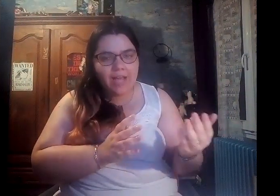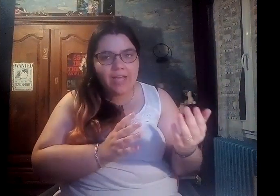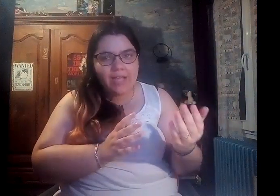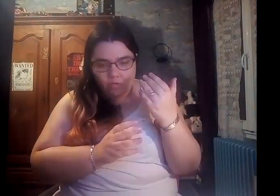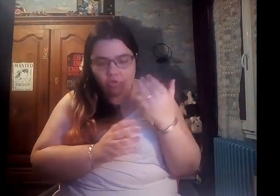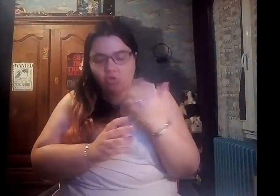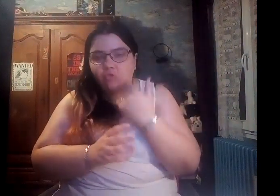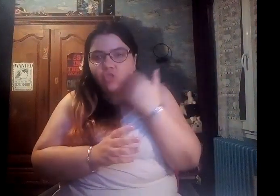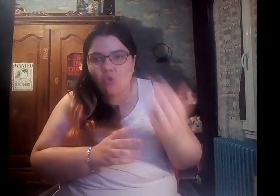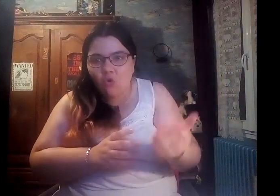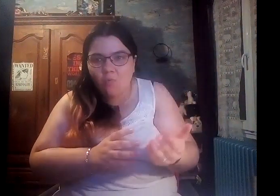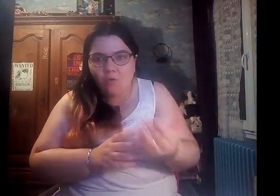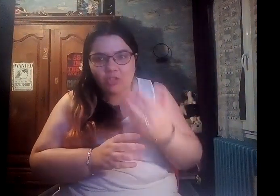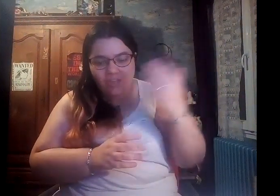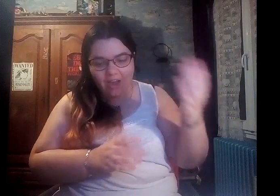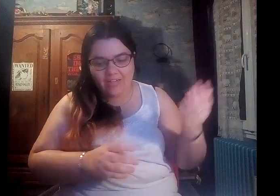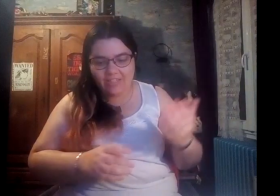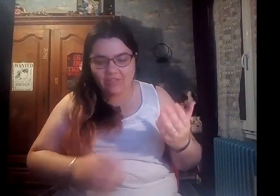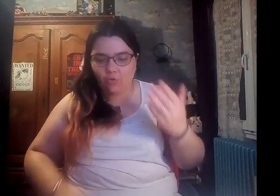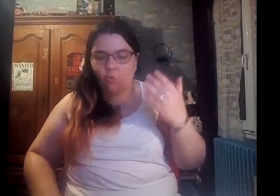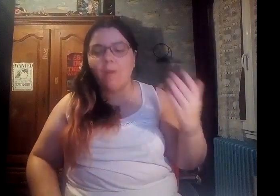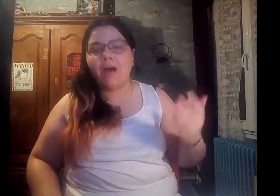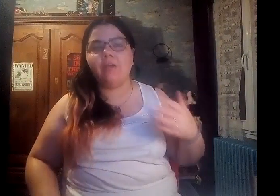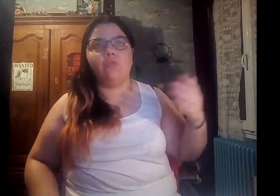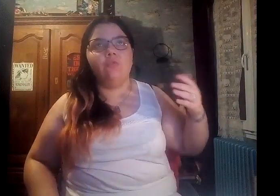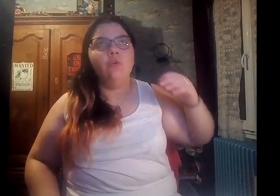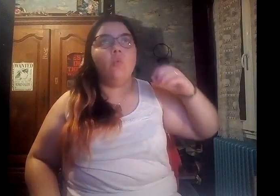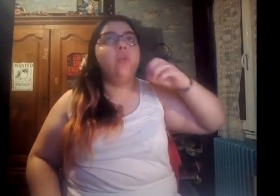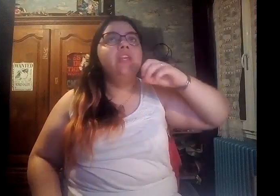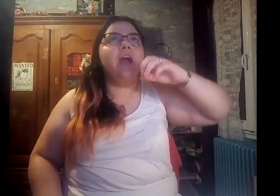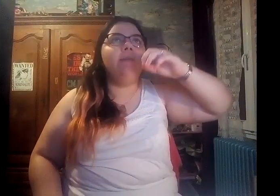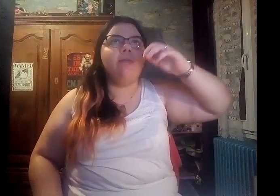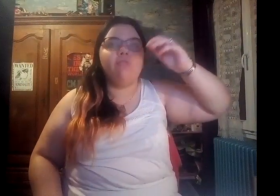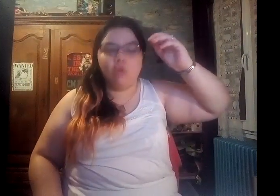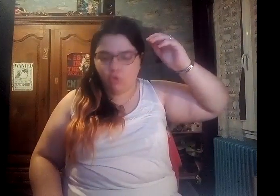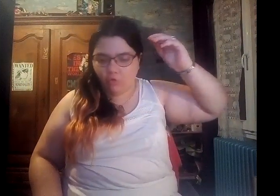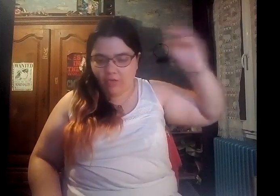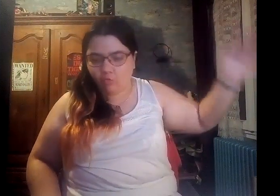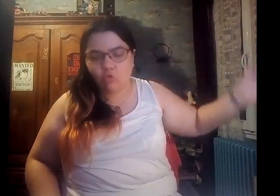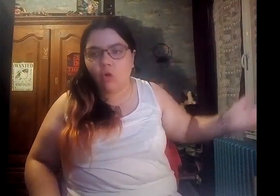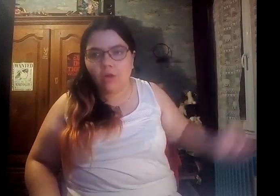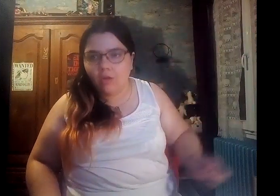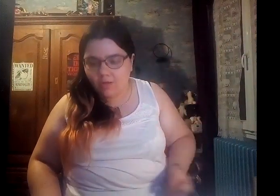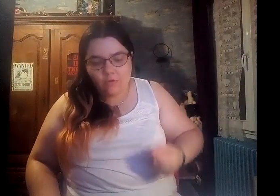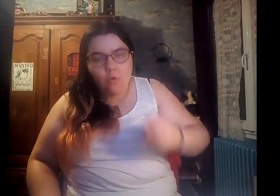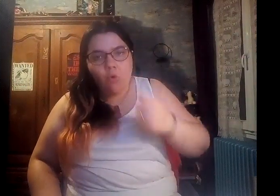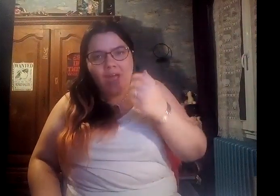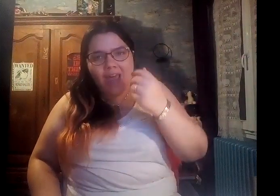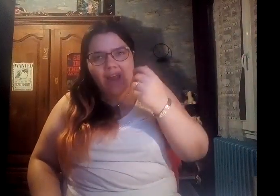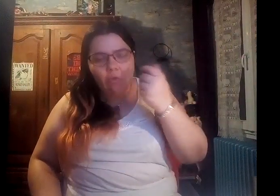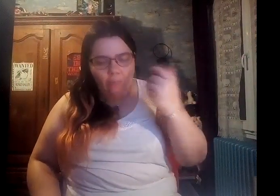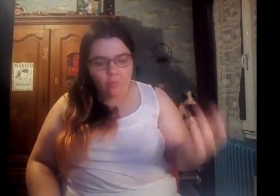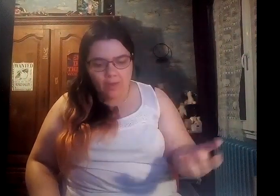là ce sont ceux en général qui en ont marre du William Aston revient toujours où est le problème